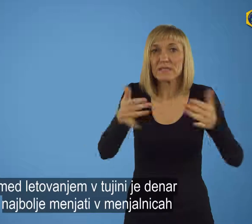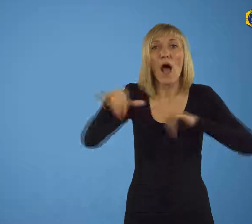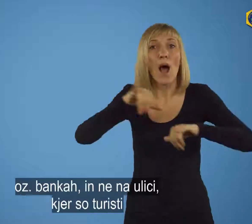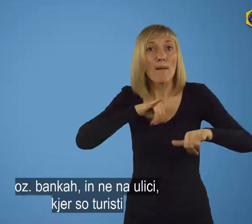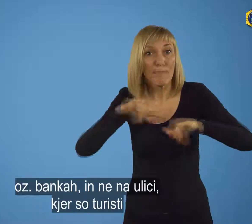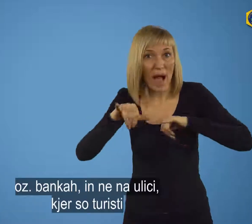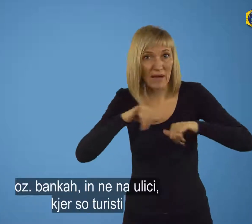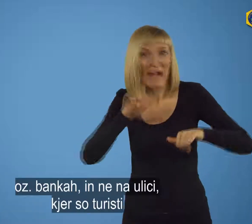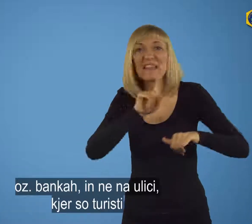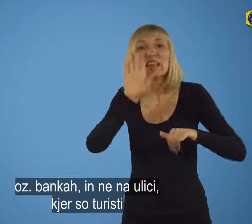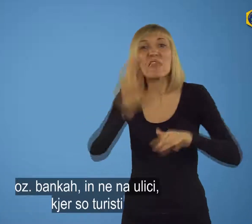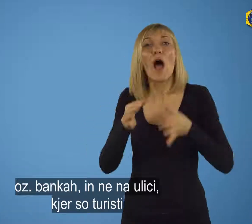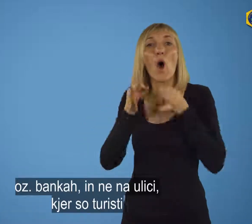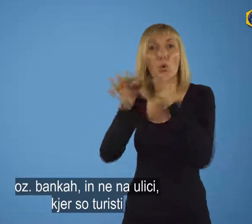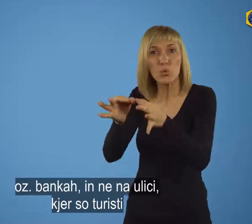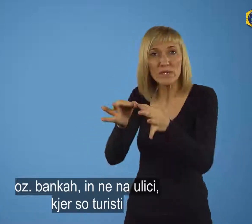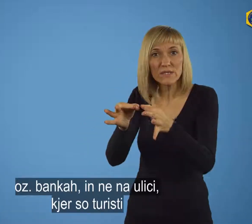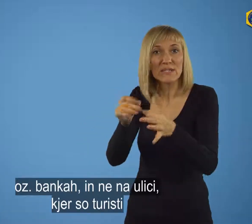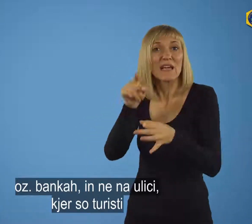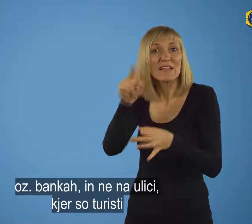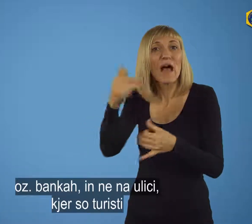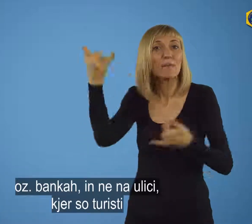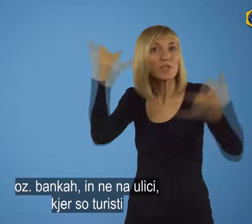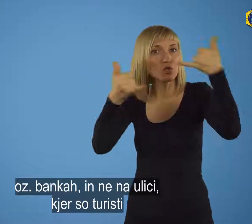turisti izpostavljeni prevaram ali celo roparjem.